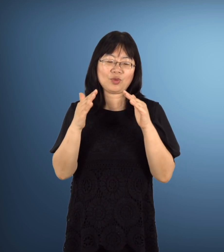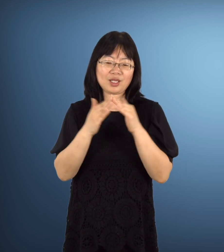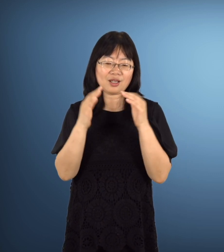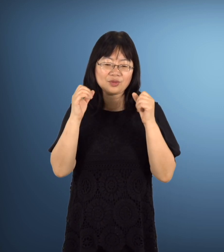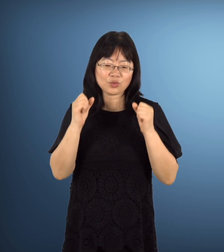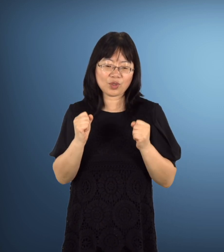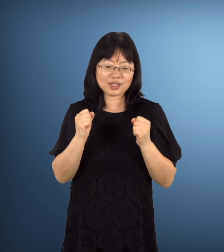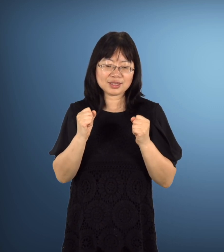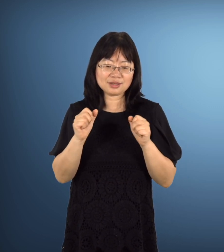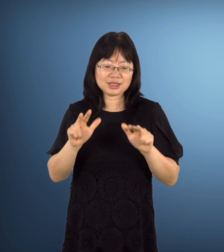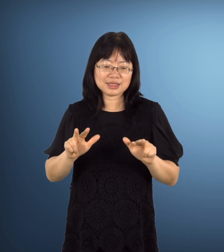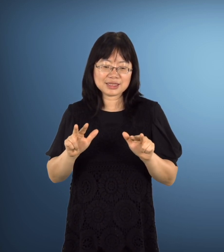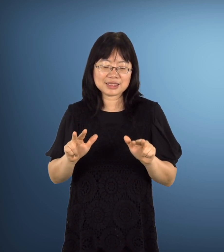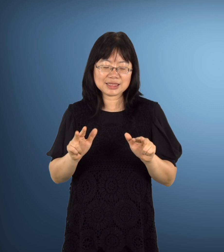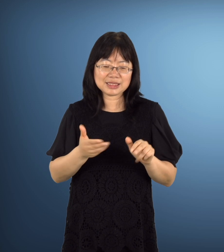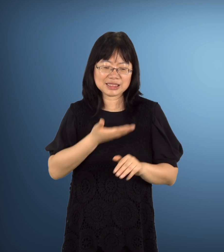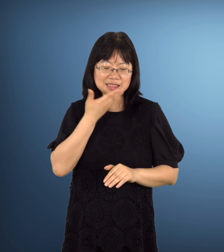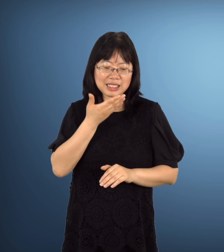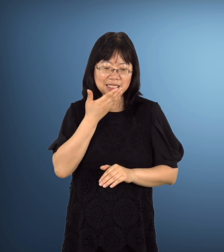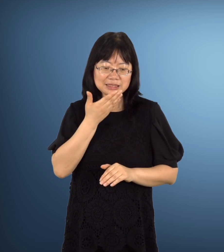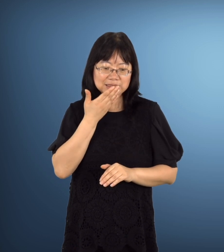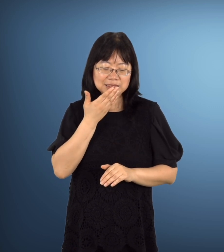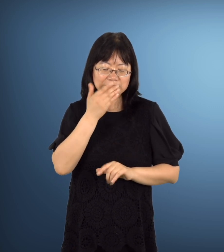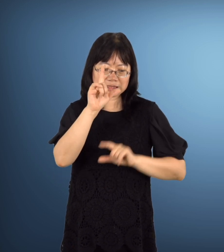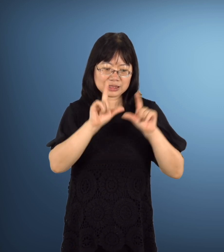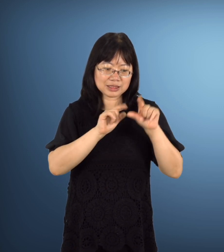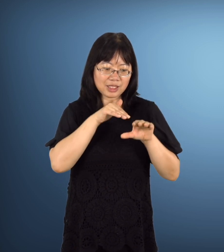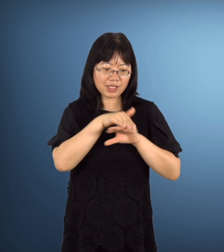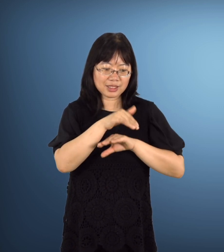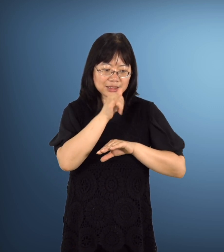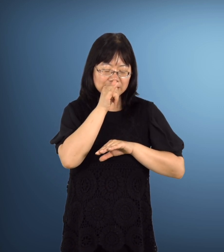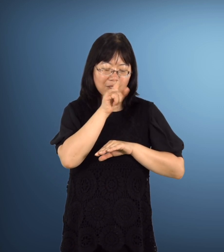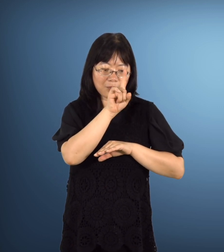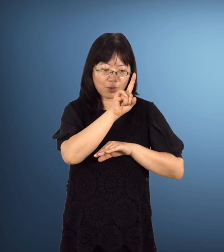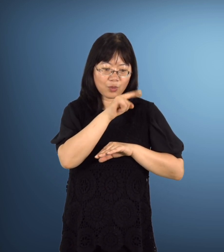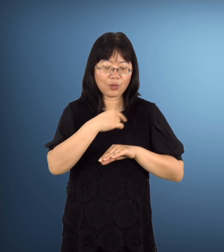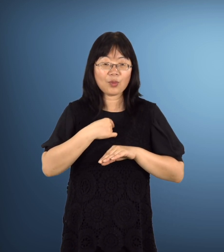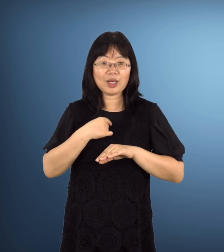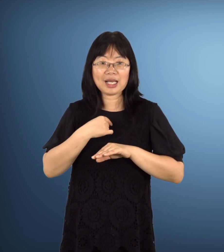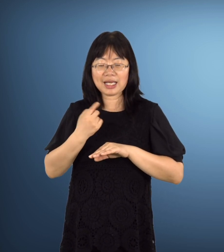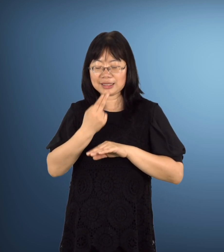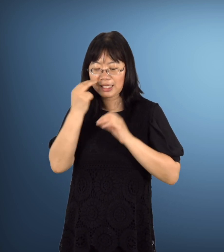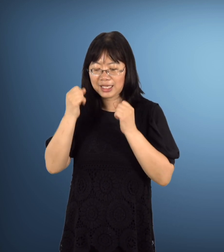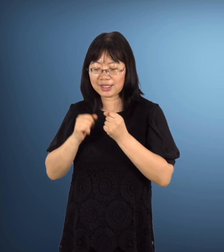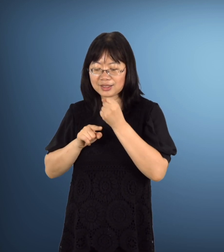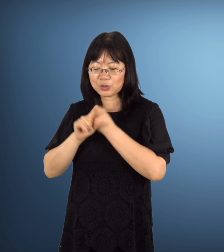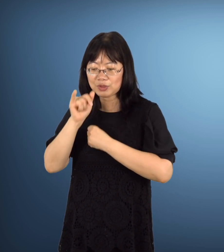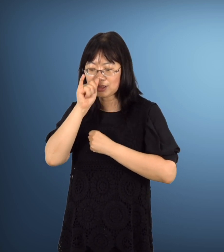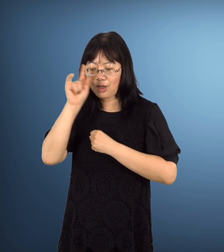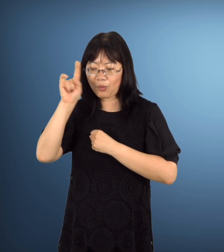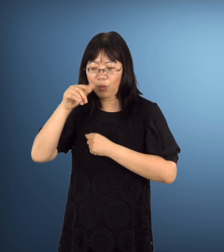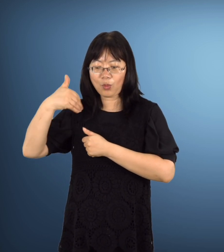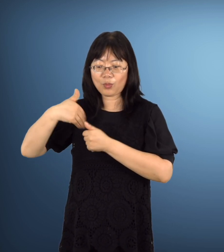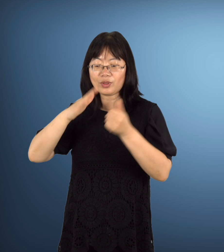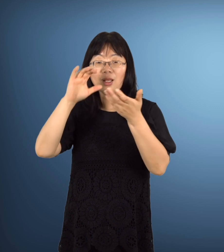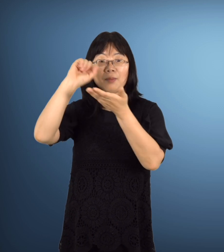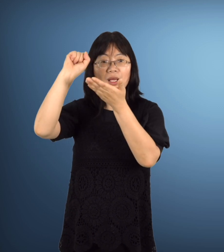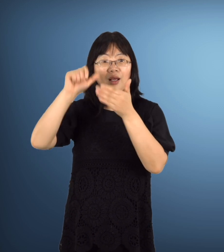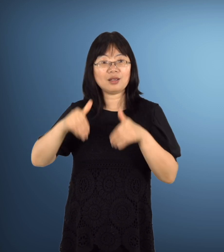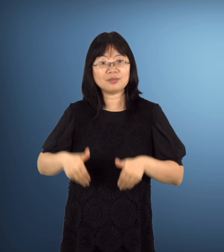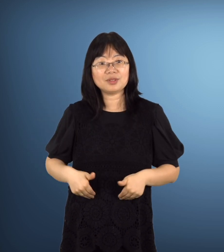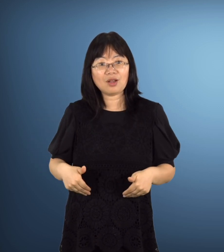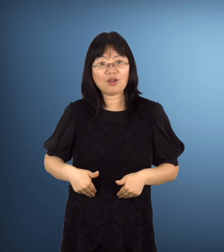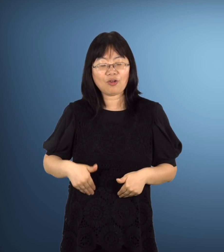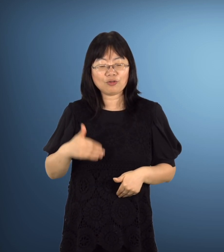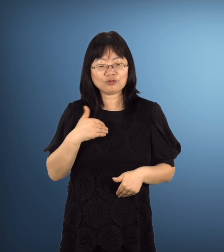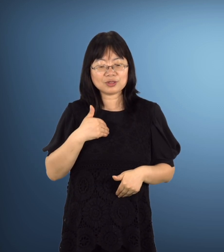교회가 존재하는 양식이 선교라면 내가 살아야 되는 이유도 보냄을 받는 거예요.